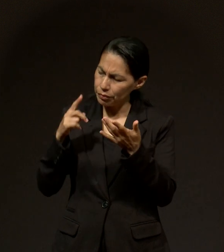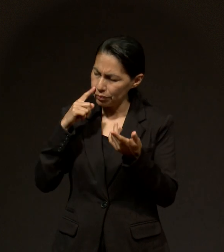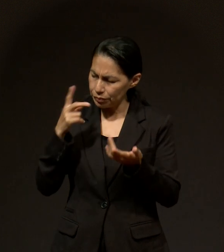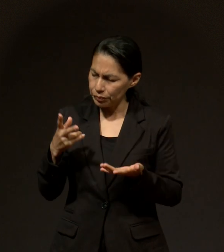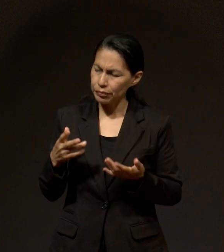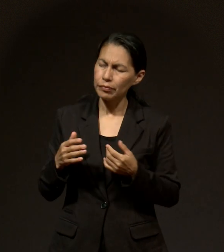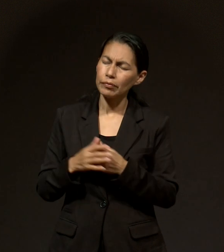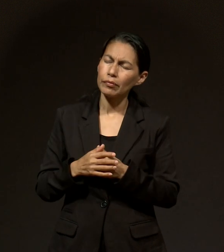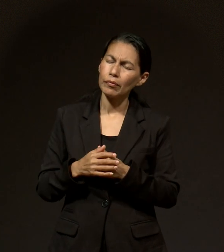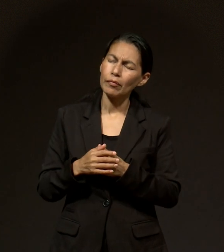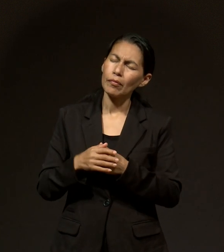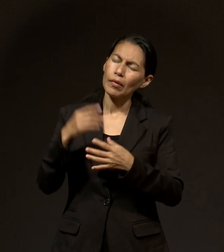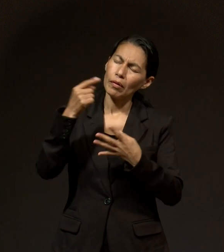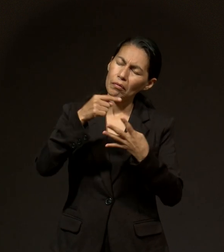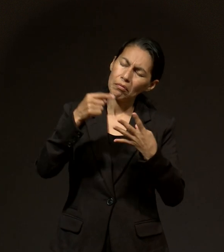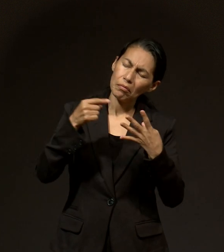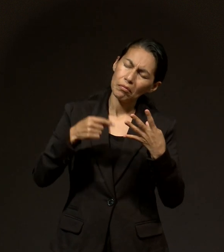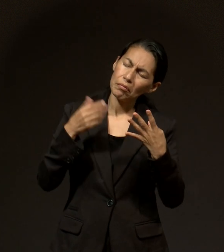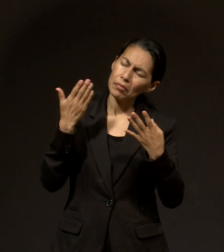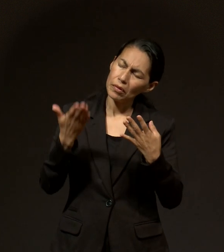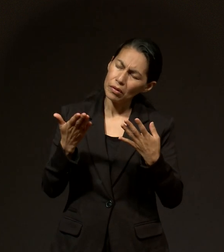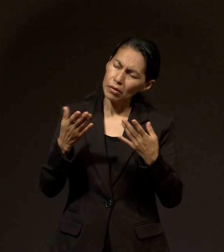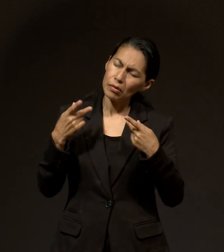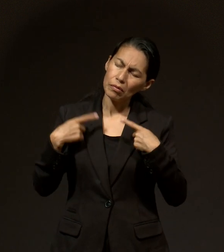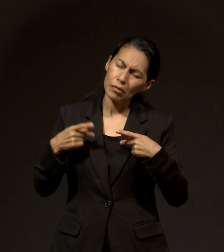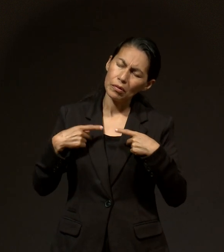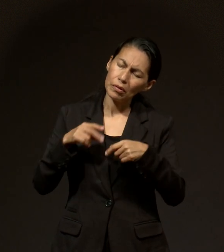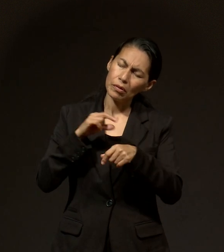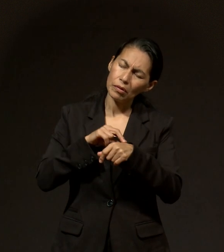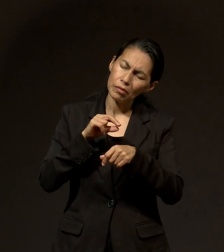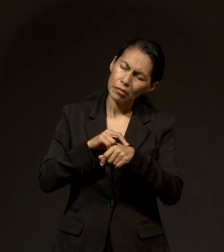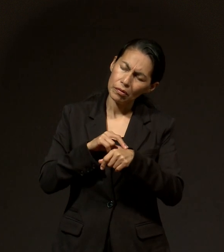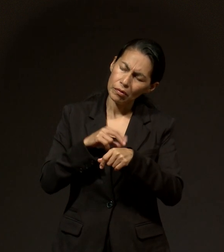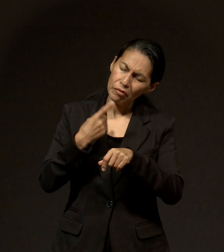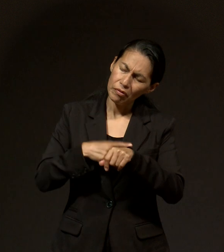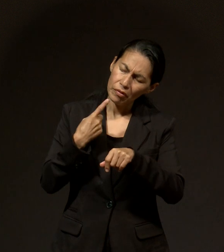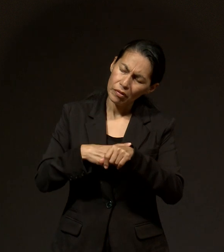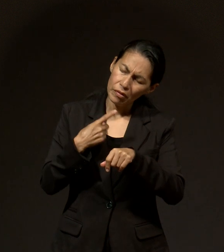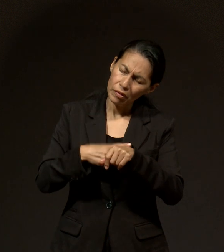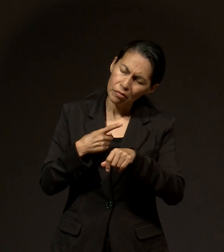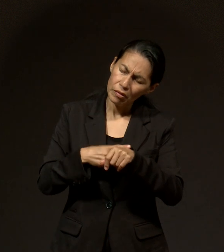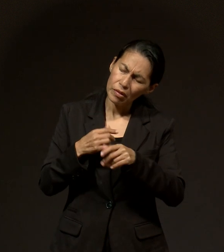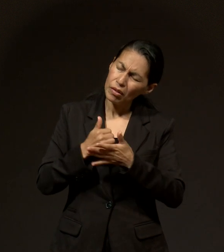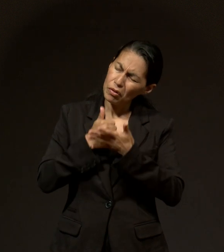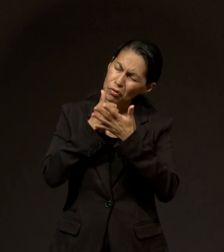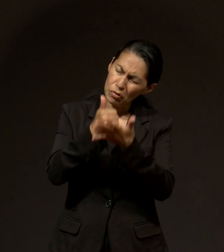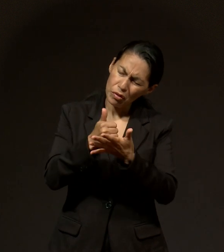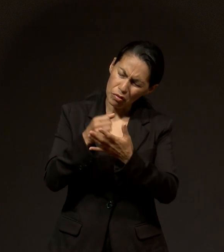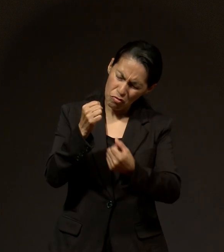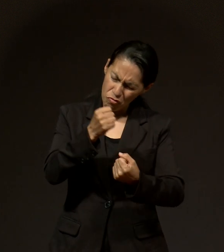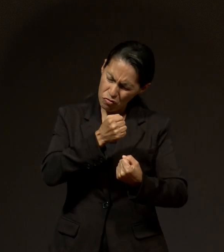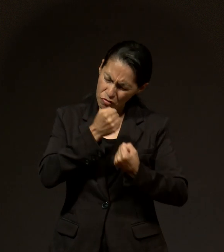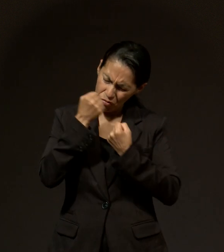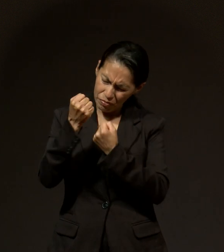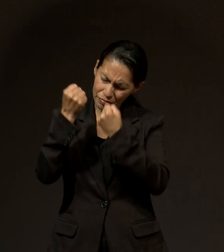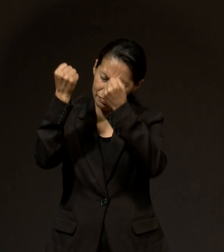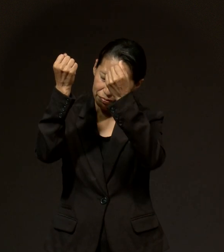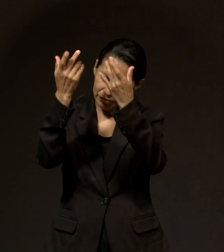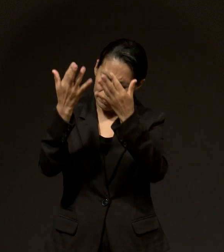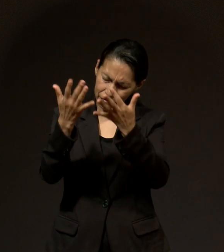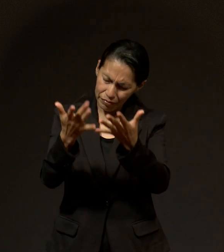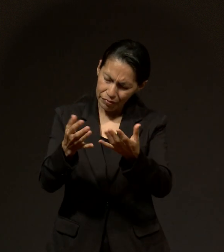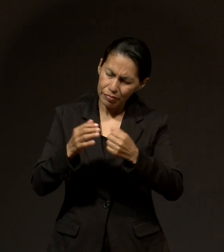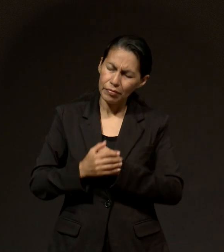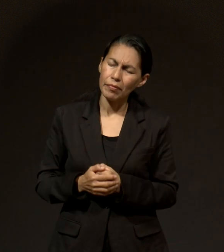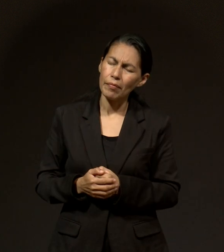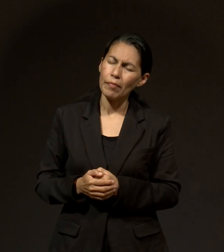una De las peticiones Que hemos leído Por los enfermos Por los desamparados Dale fuerza Señor Así